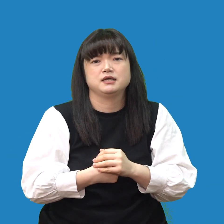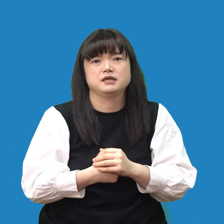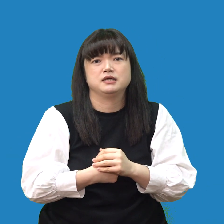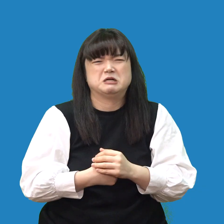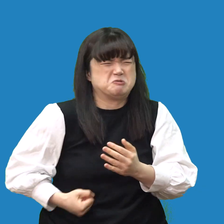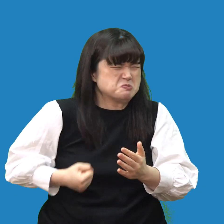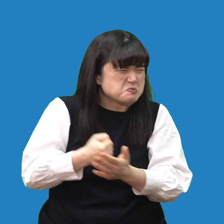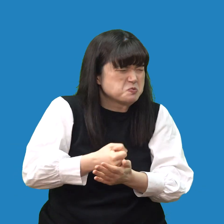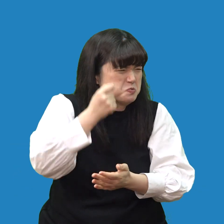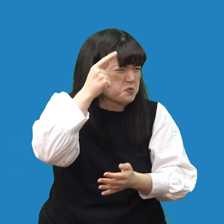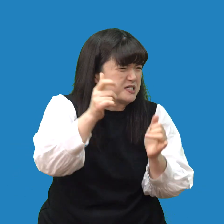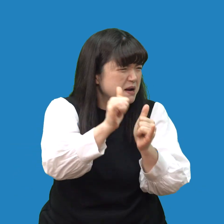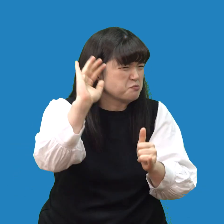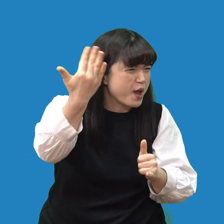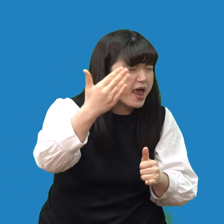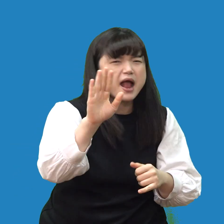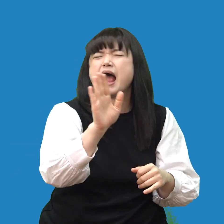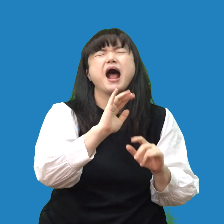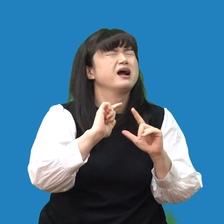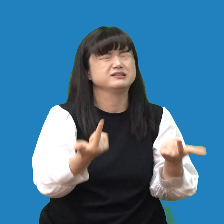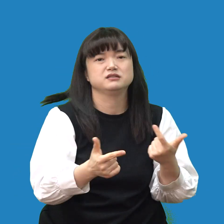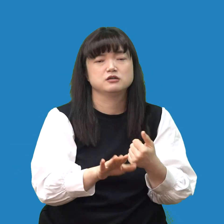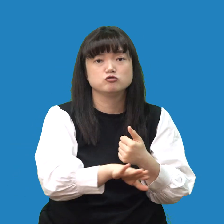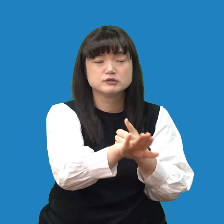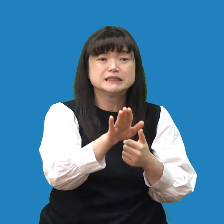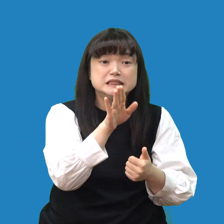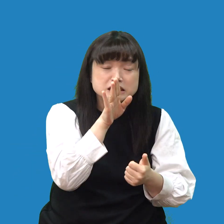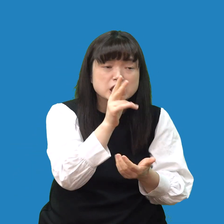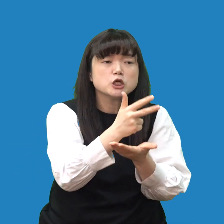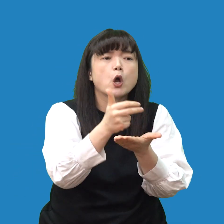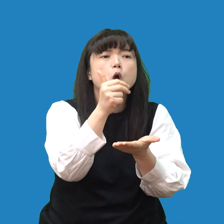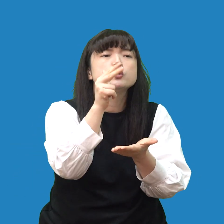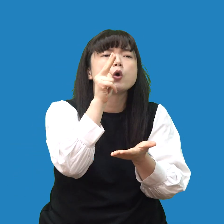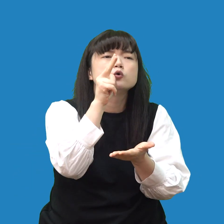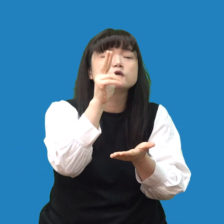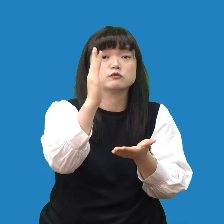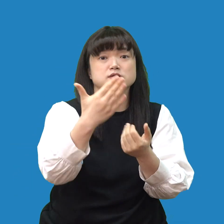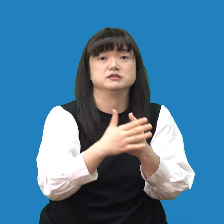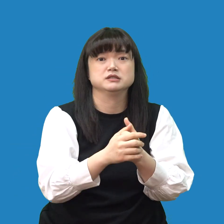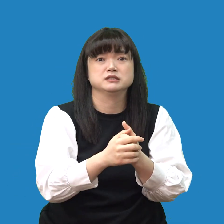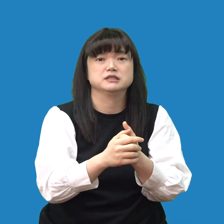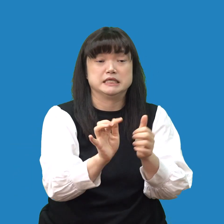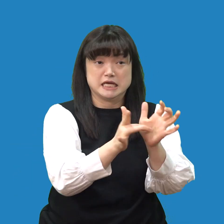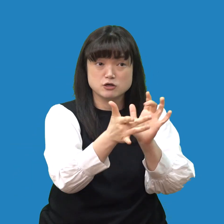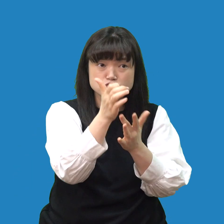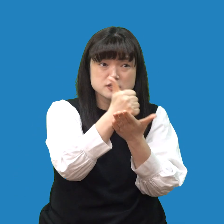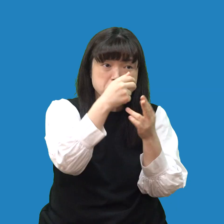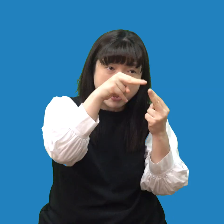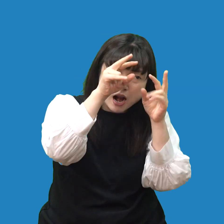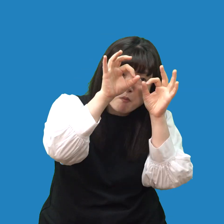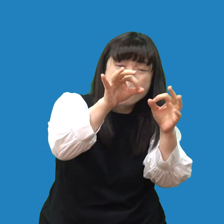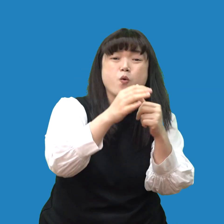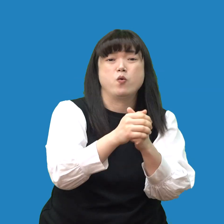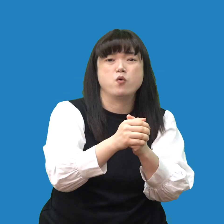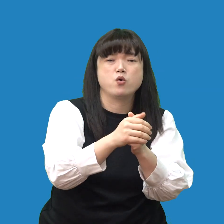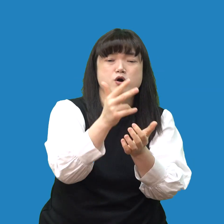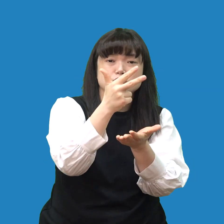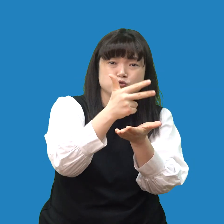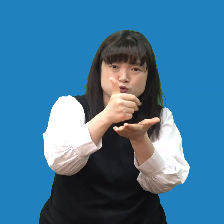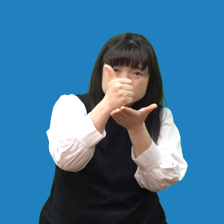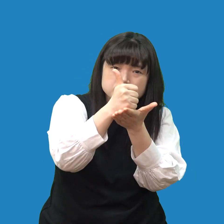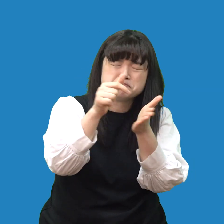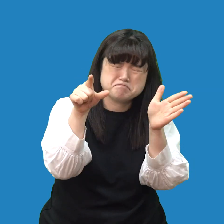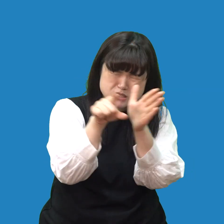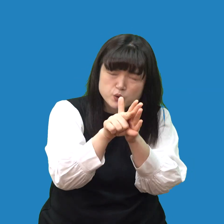대단한 영웅이 되자 이 말 아닙니다. 우리의 진정한 여호수아 대신 그 예수님을 바라보고